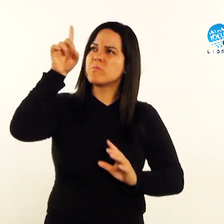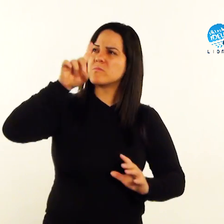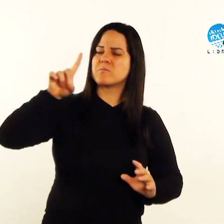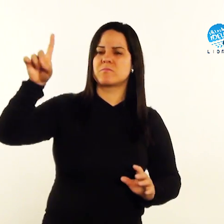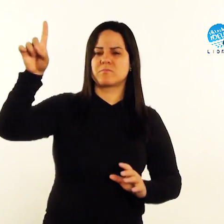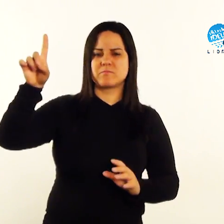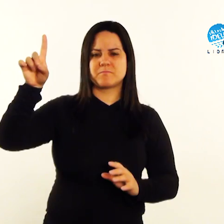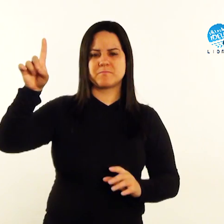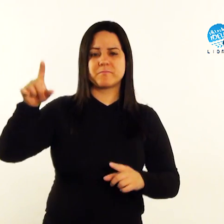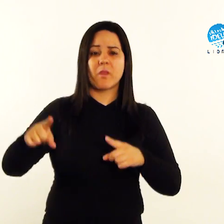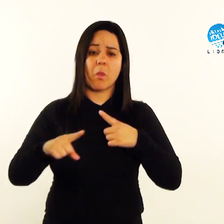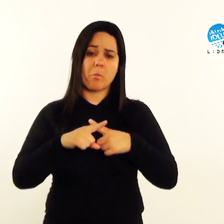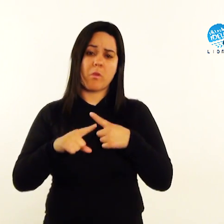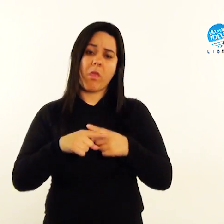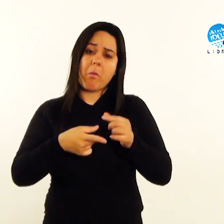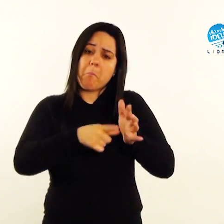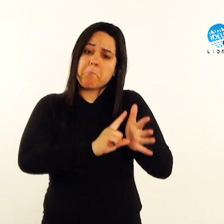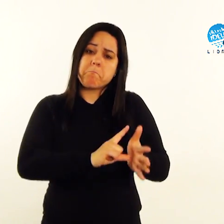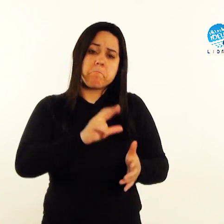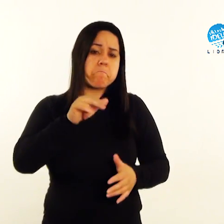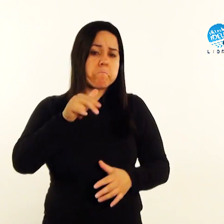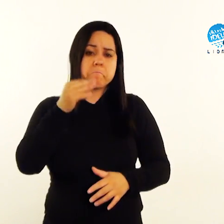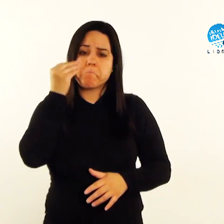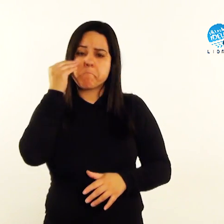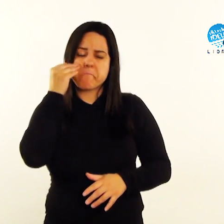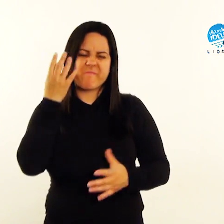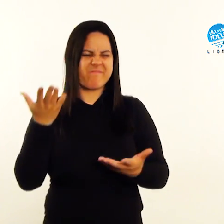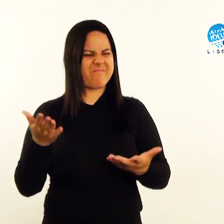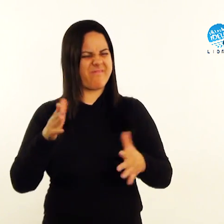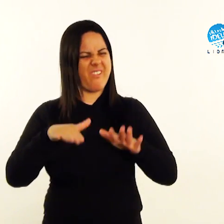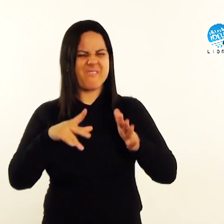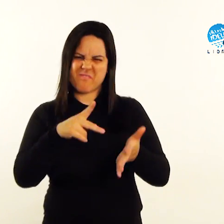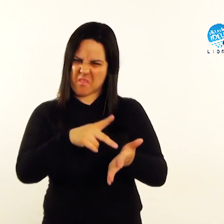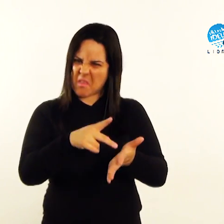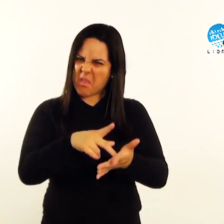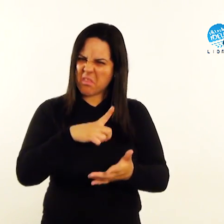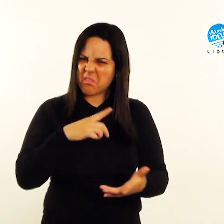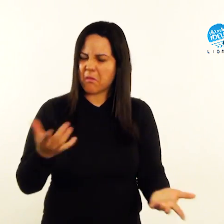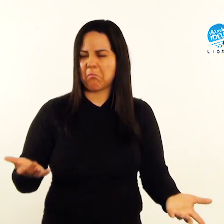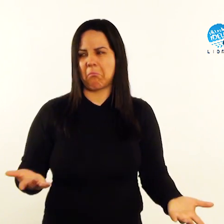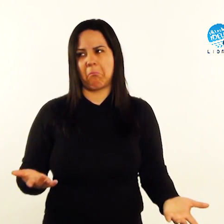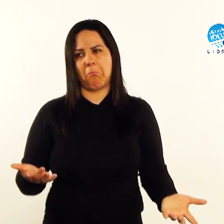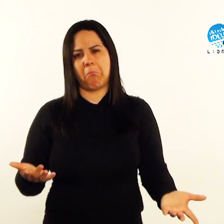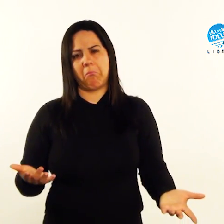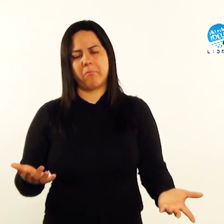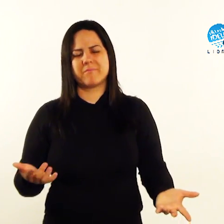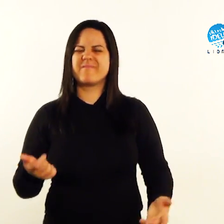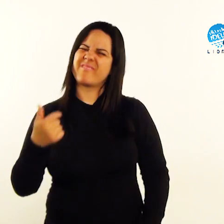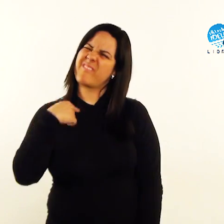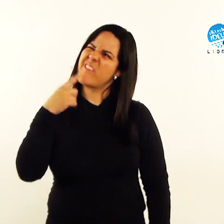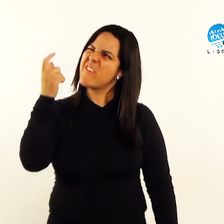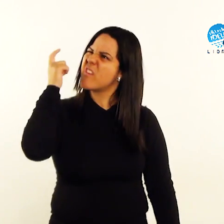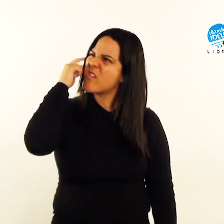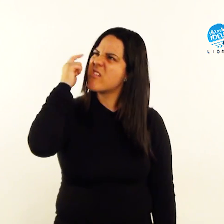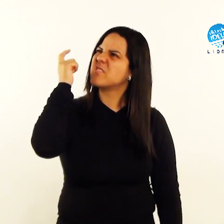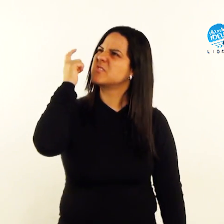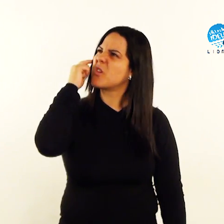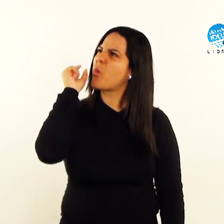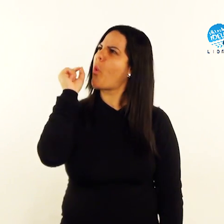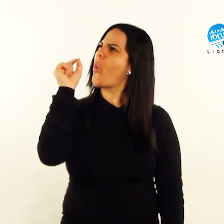porque eu nunca experimentei isso. Será que existe de verdade? Fiquei aqui pensando o que poderia